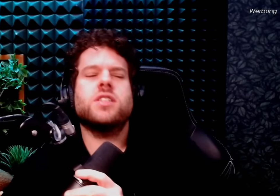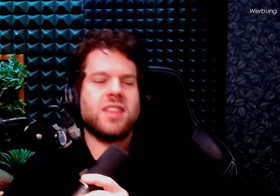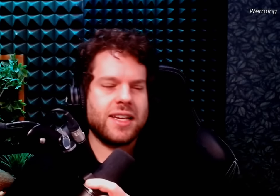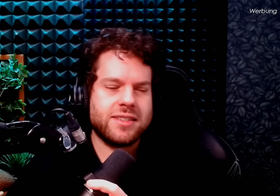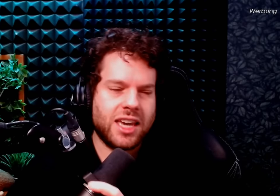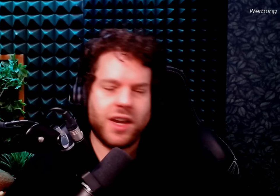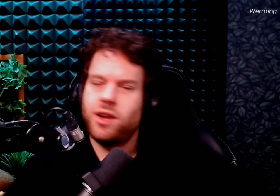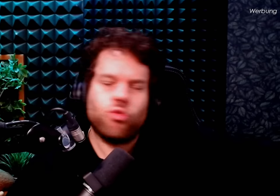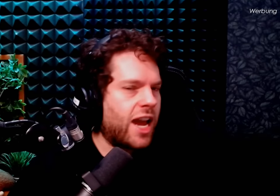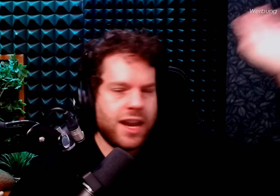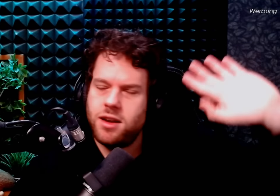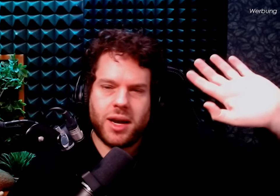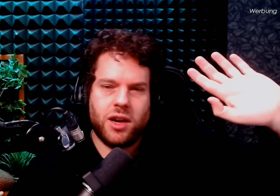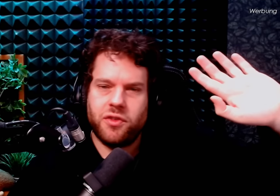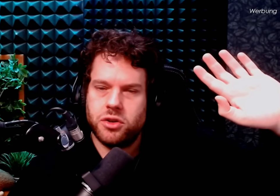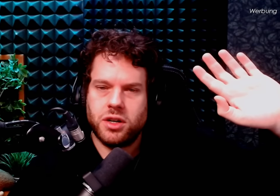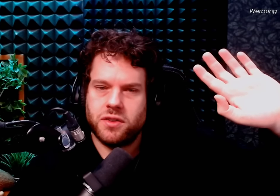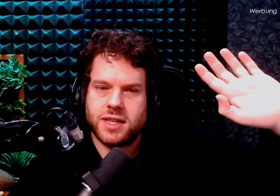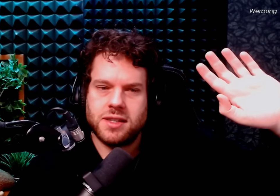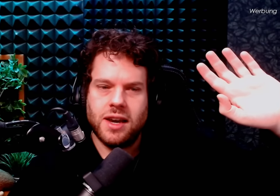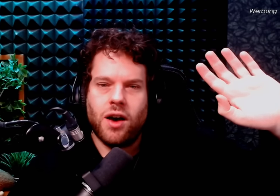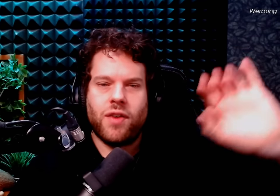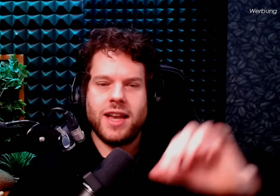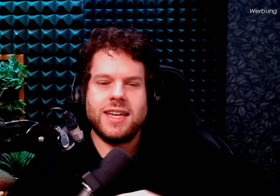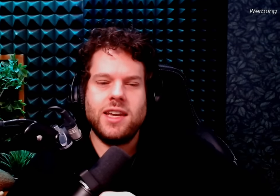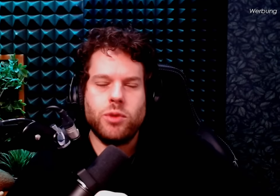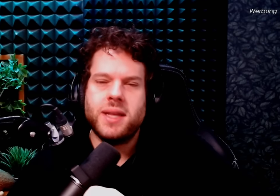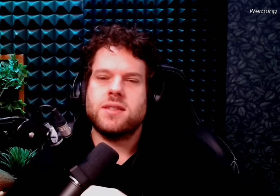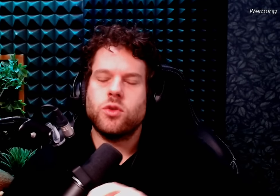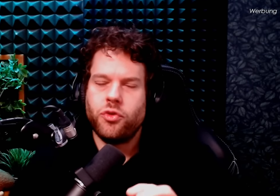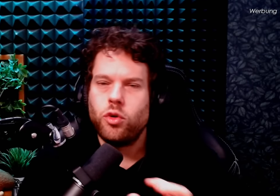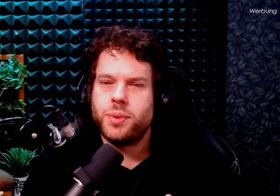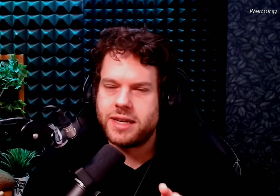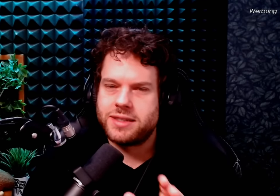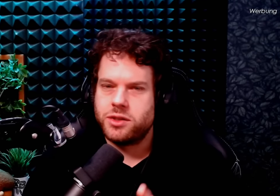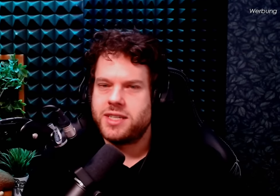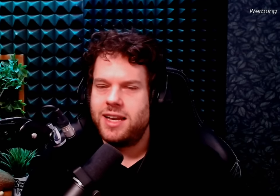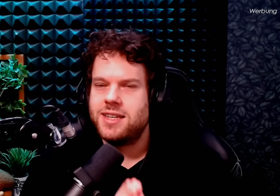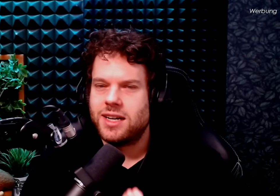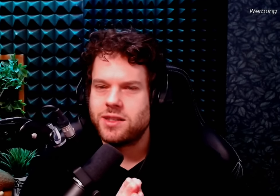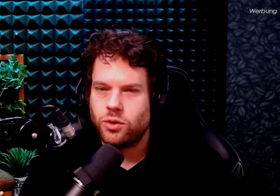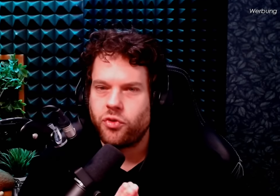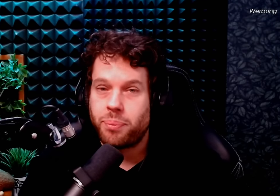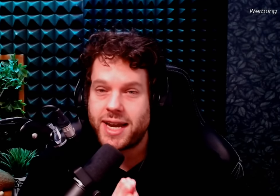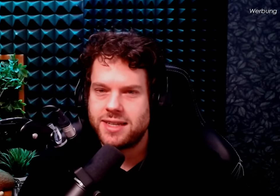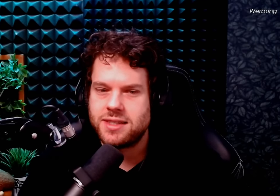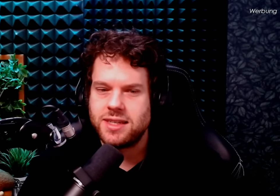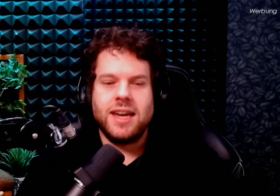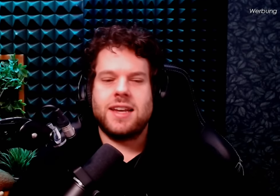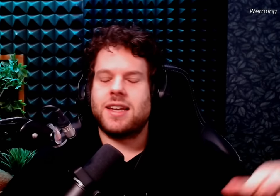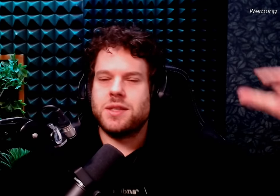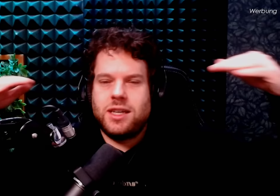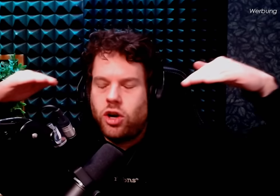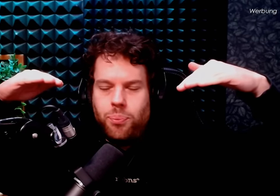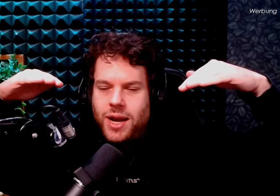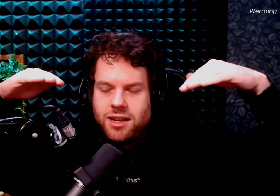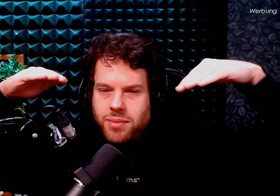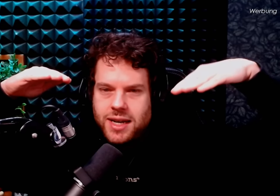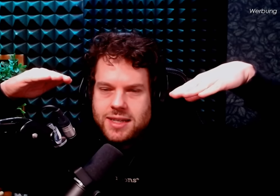schönes Thanksgiving, random einfach irgendwas, weil ich in dem Moment so froh bin, dass die soziale Interaktion vorbei ist, dass ich komplett meine